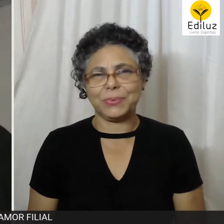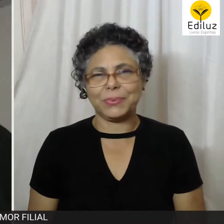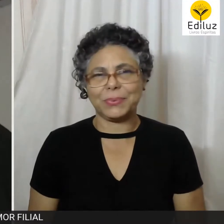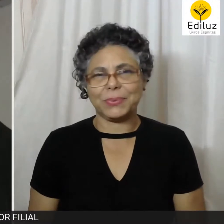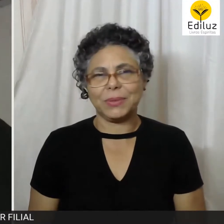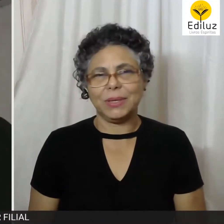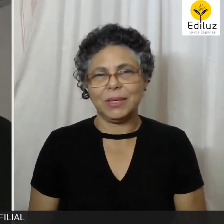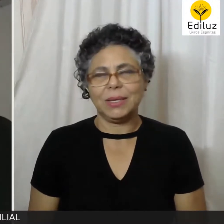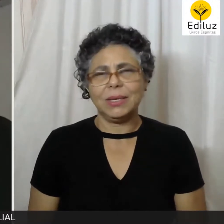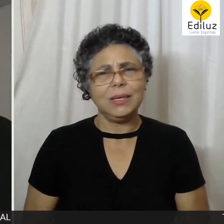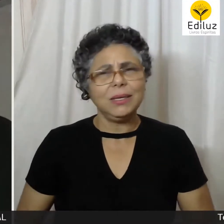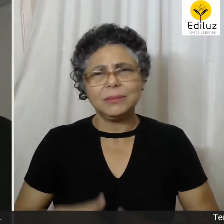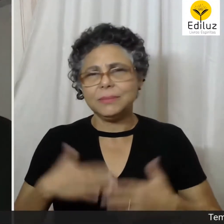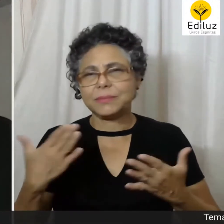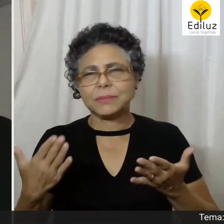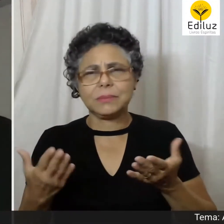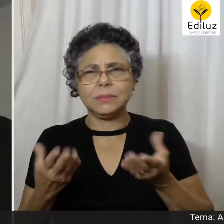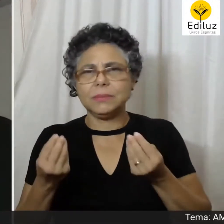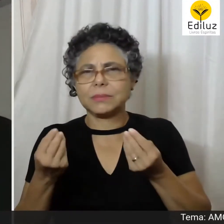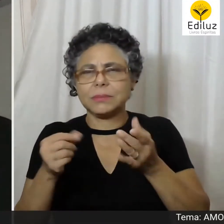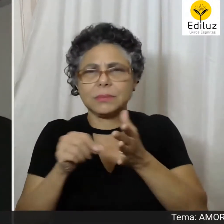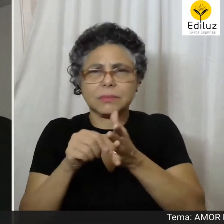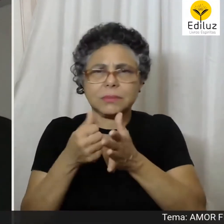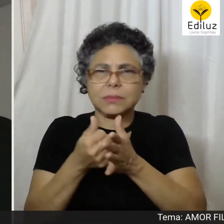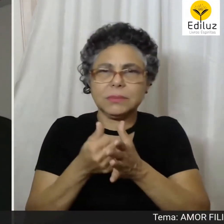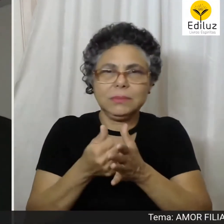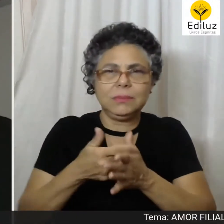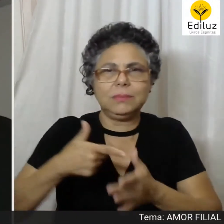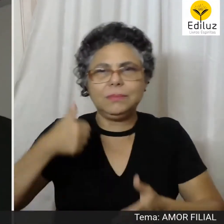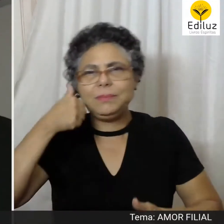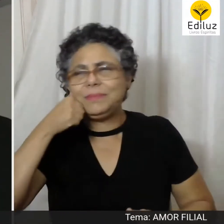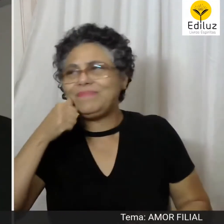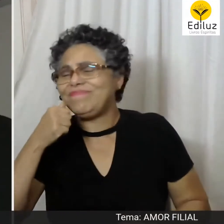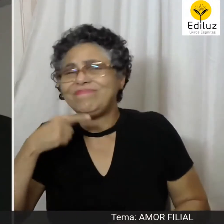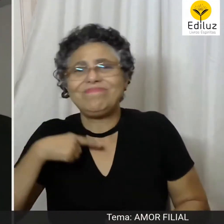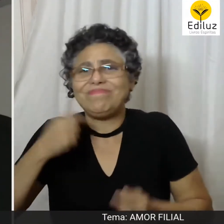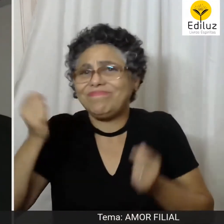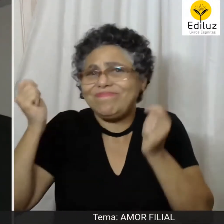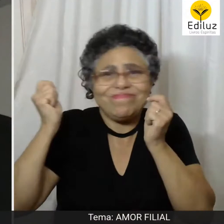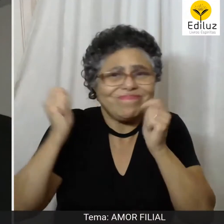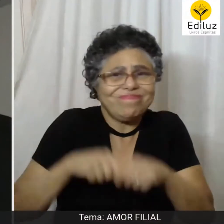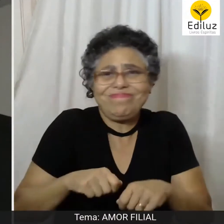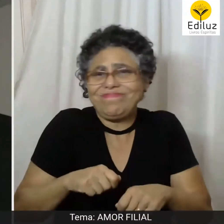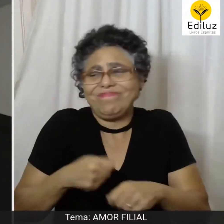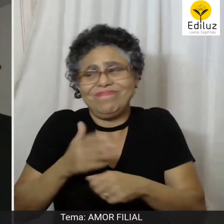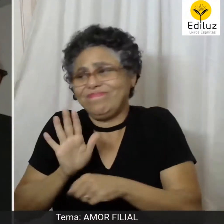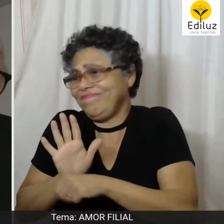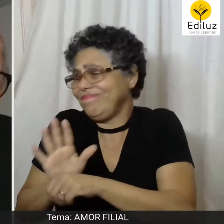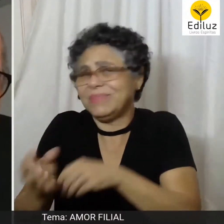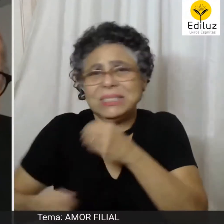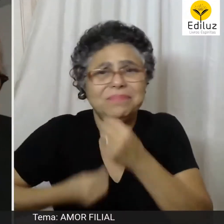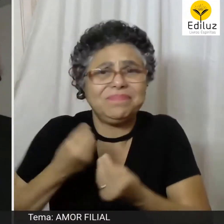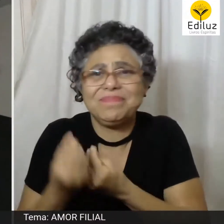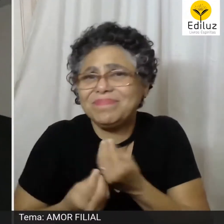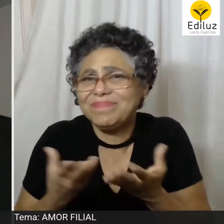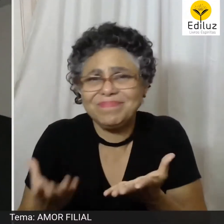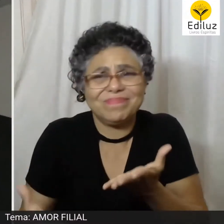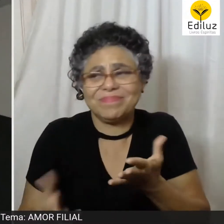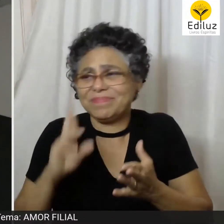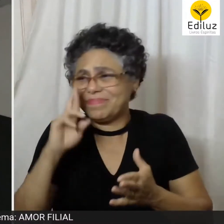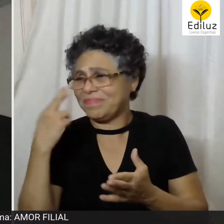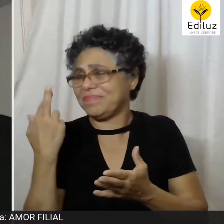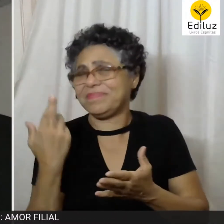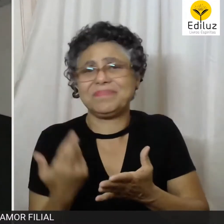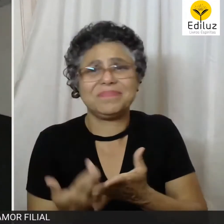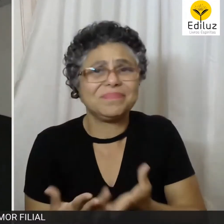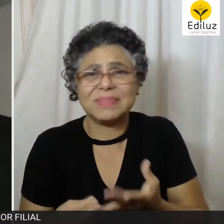muitas vezes os pais se sentem incompetentes e incapacitados a ajudar na solução ou